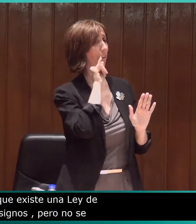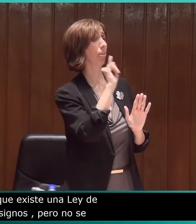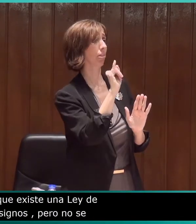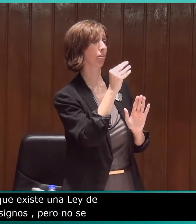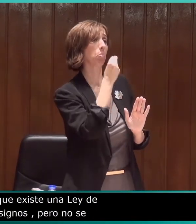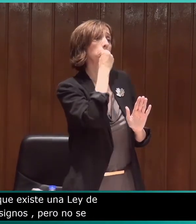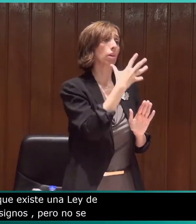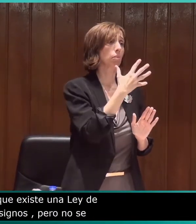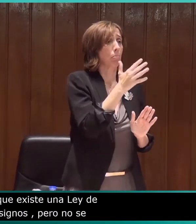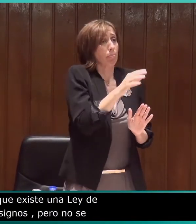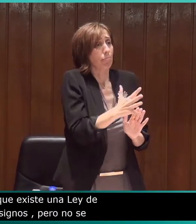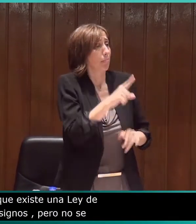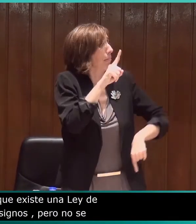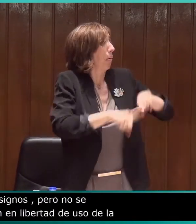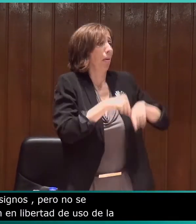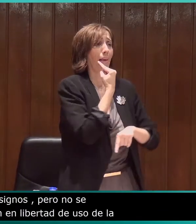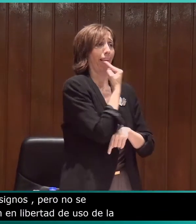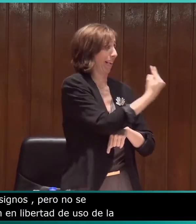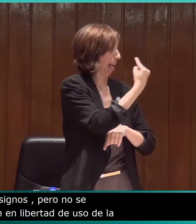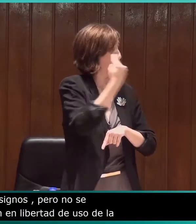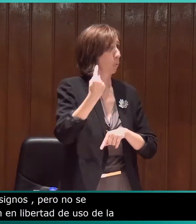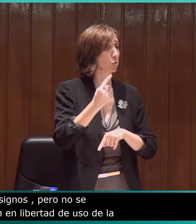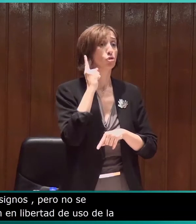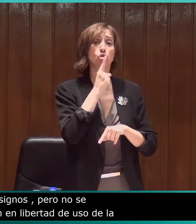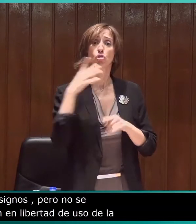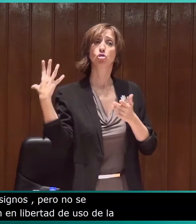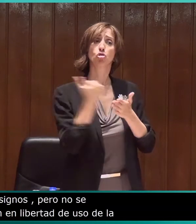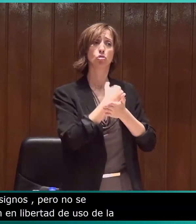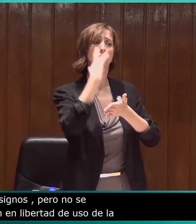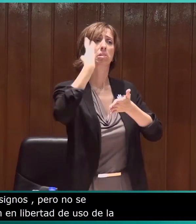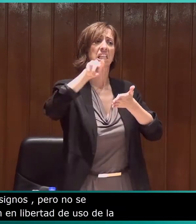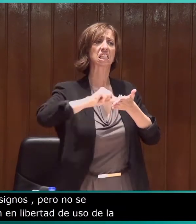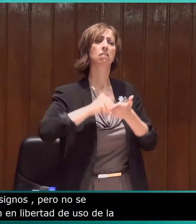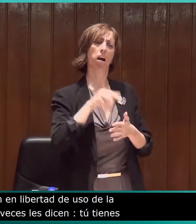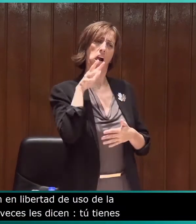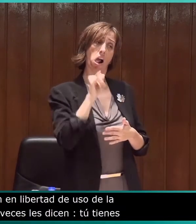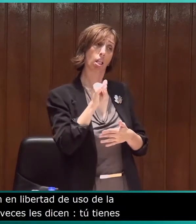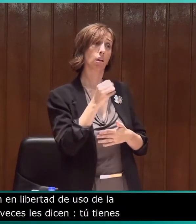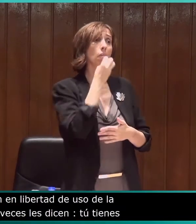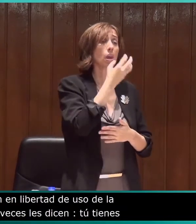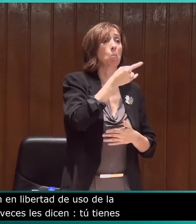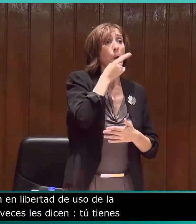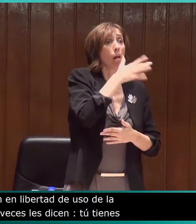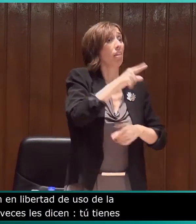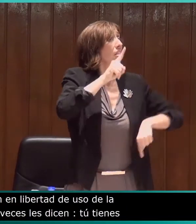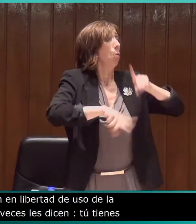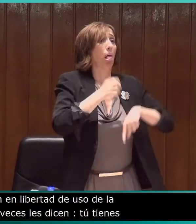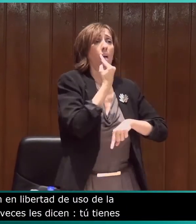de signos Sí nosotros podemos hablar bien mal regular depende de cada persona todas las personas sordas leemos escribimos